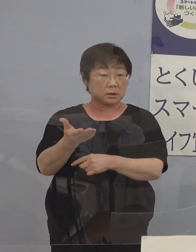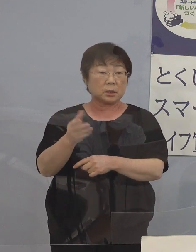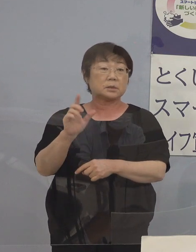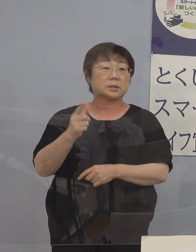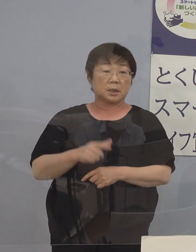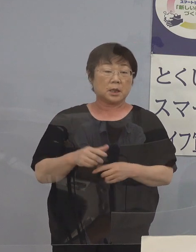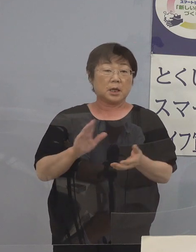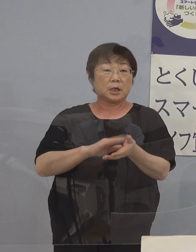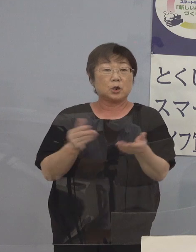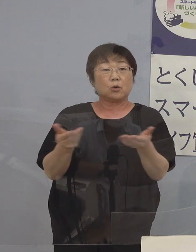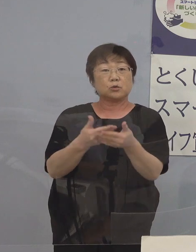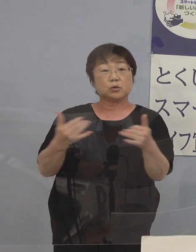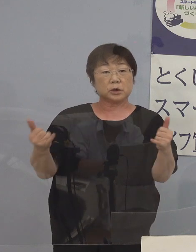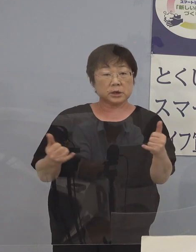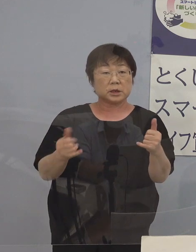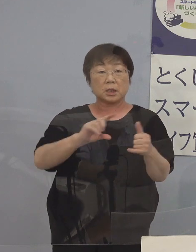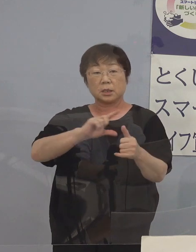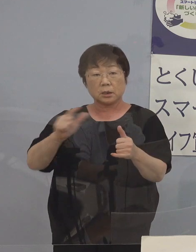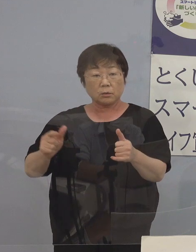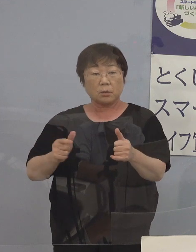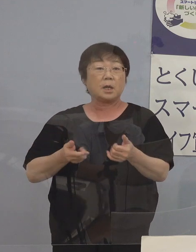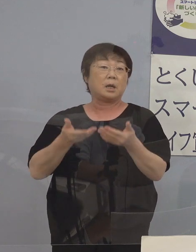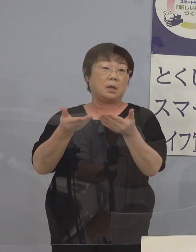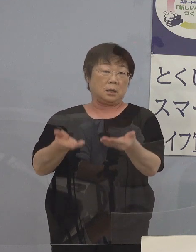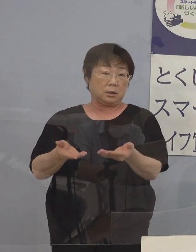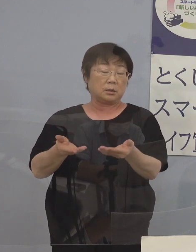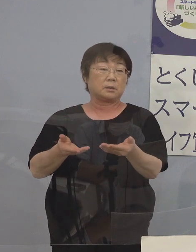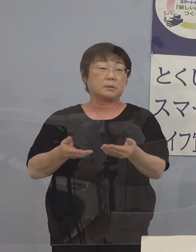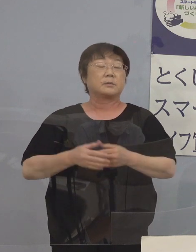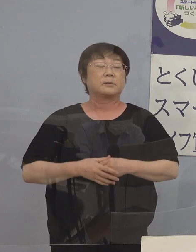違います。医療従事者のなどの皆さん、